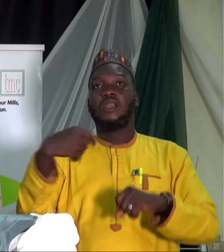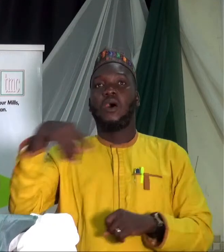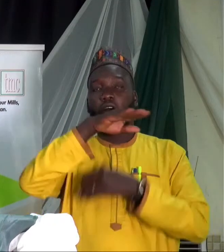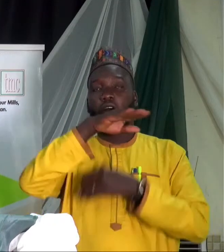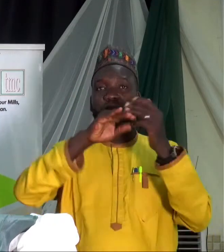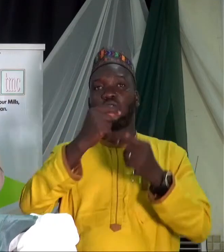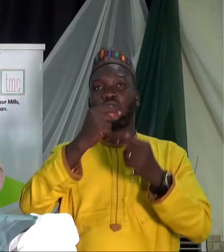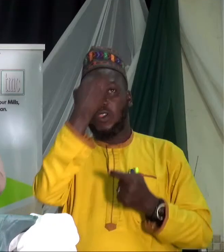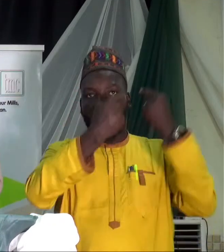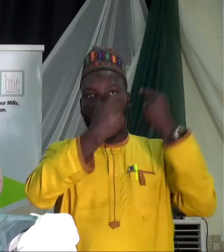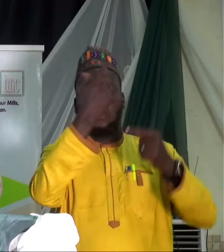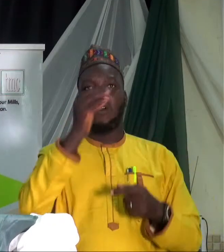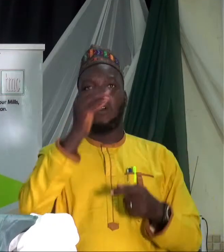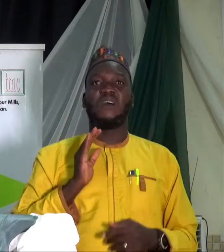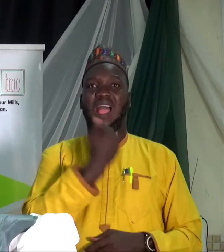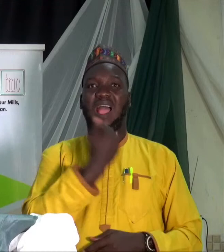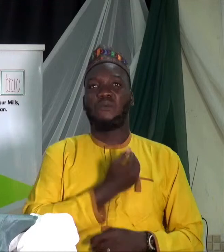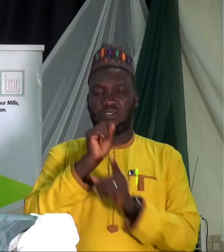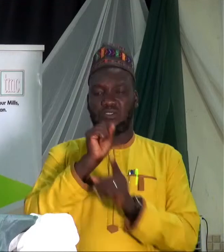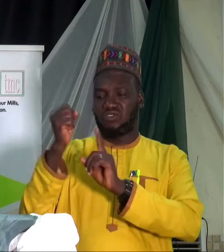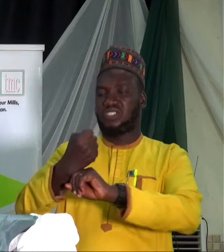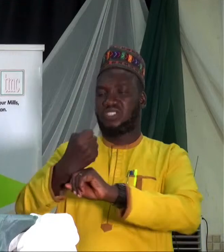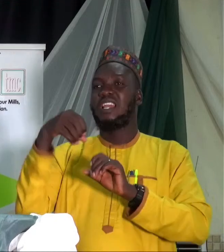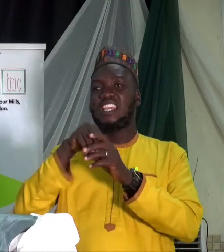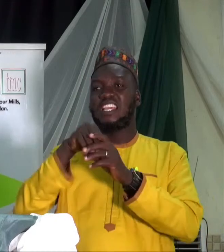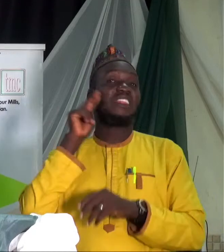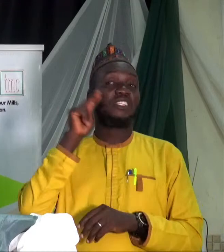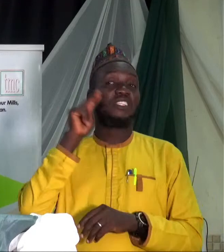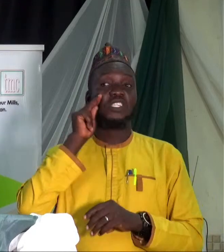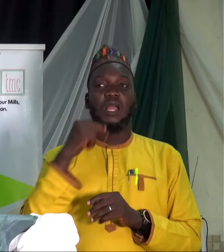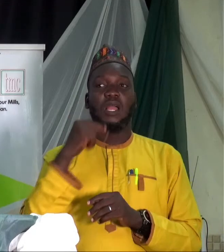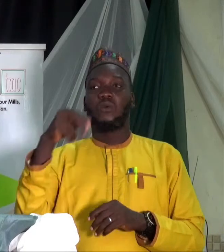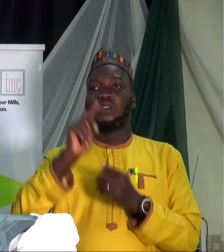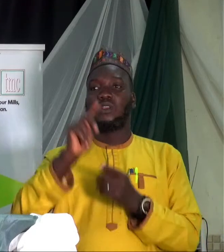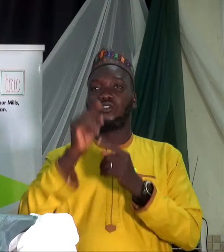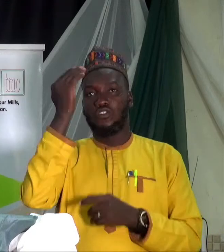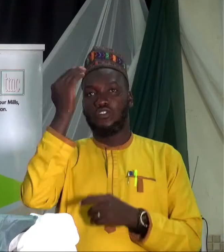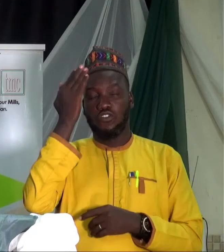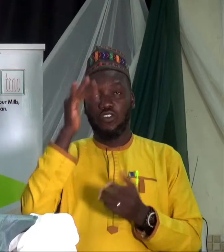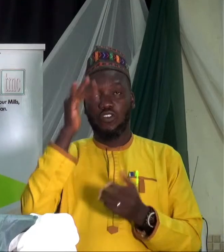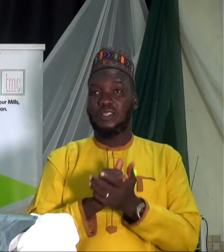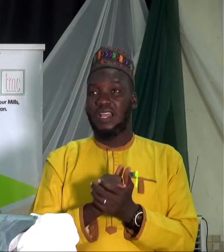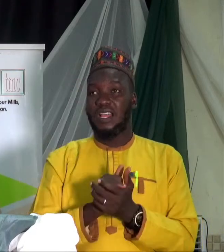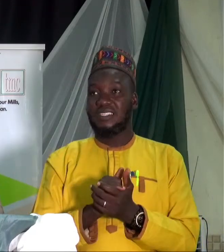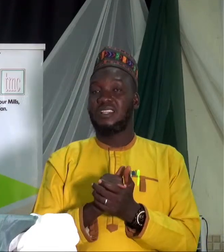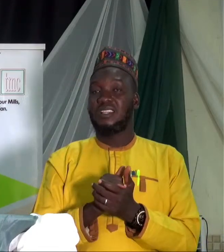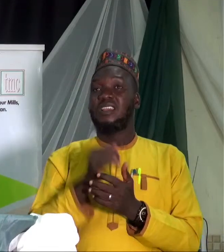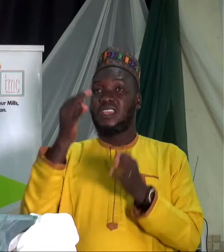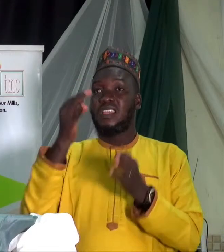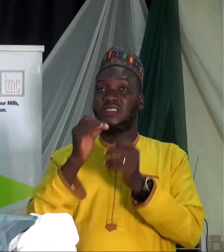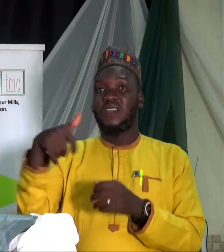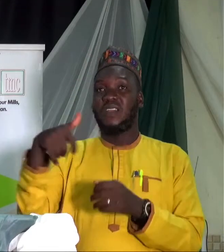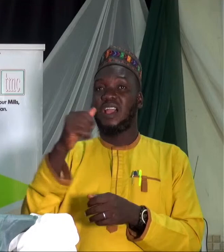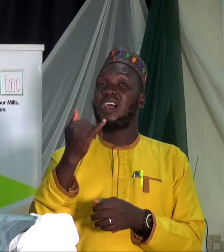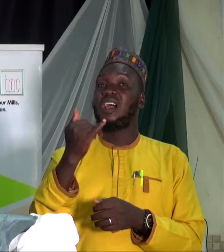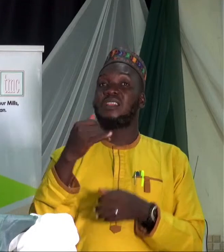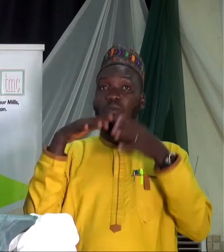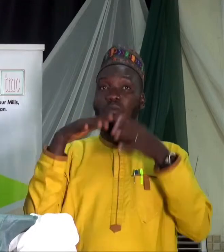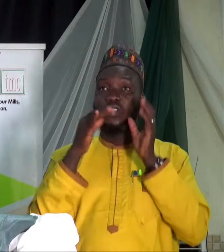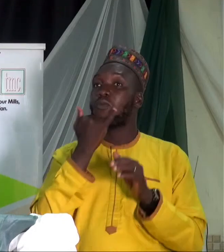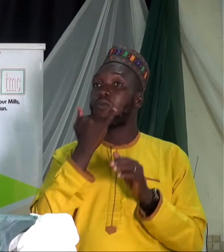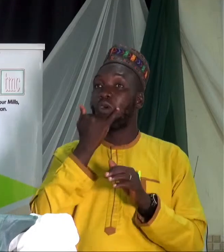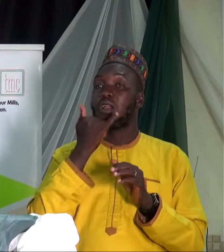our situation nílùú yìí a ní láti mọ̀ pé even when a muslim is wrong responsibility wa ni láti lọ lé